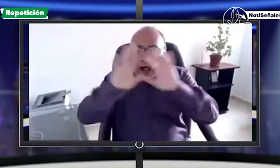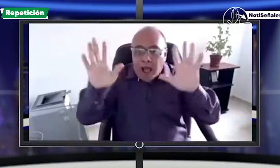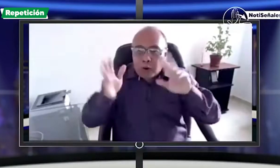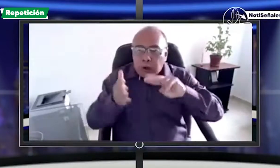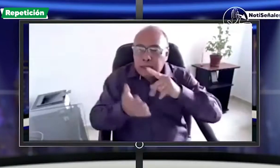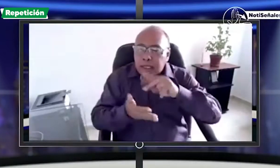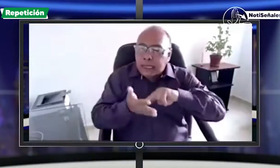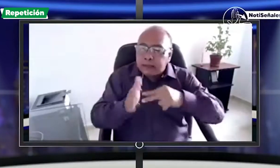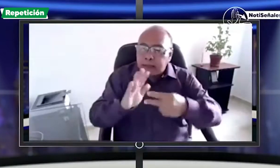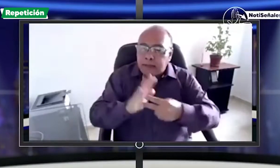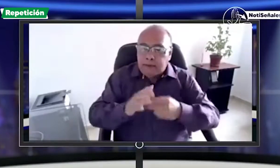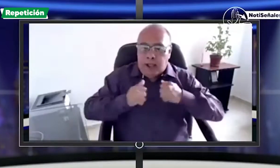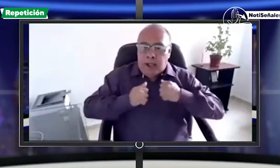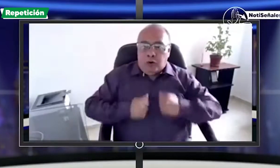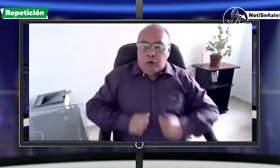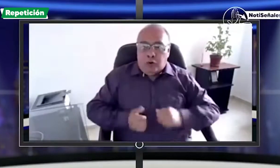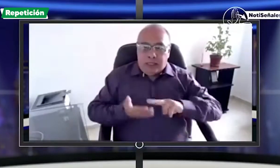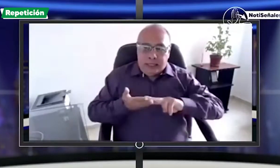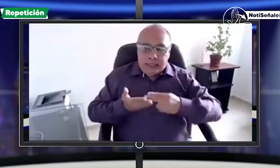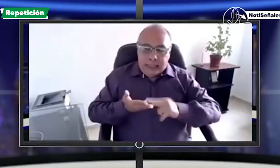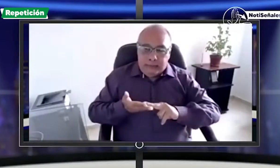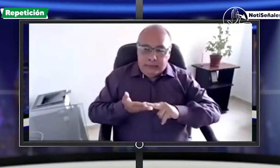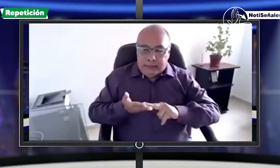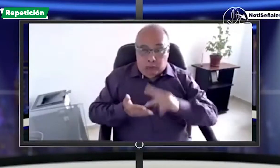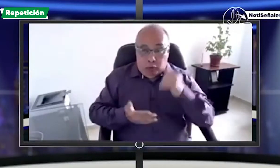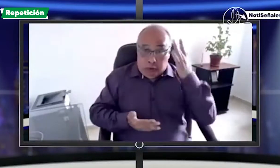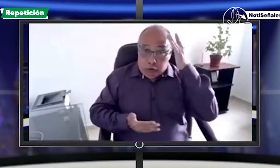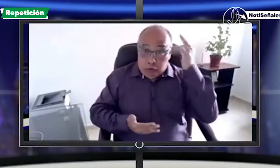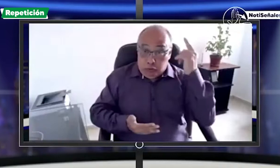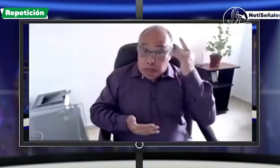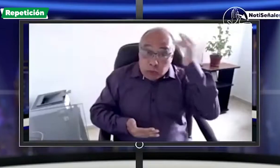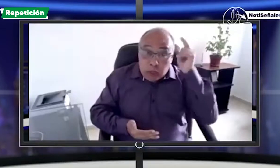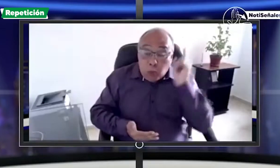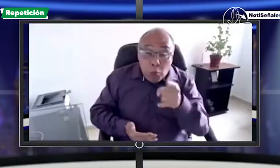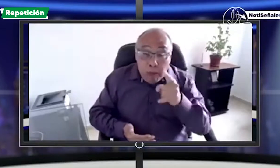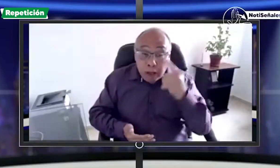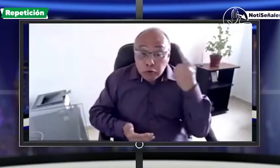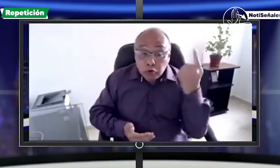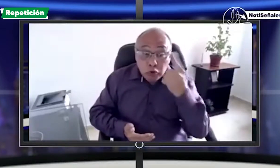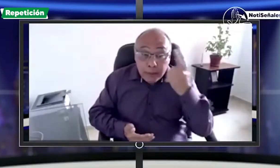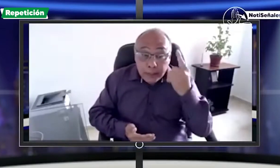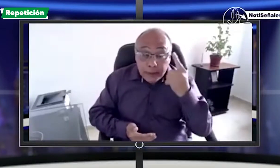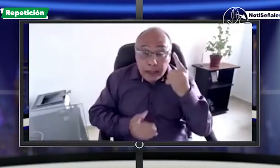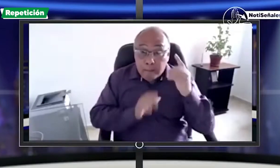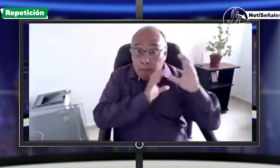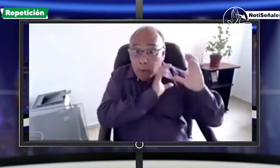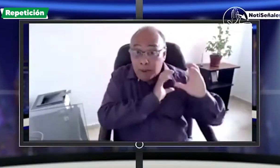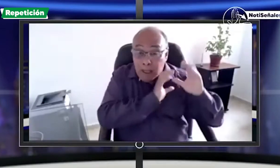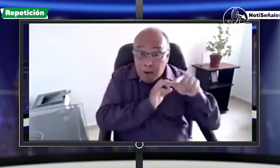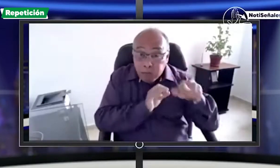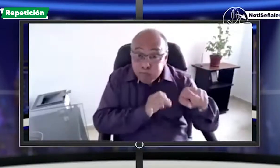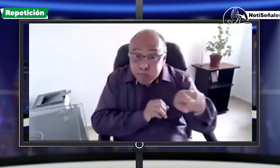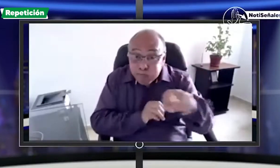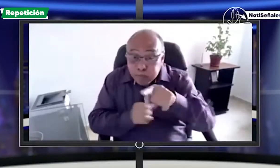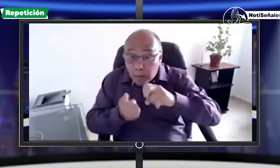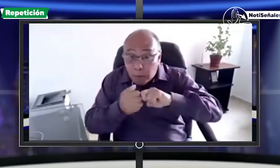importante es que la comunidad sorda en general pueda tener claro cuál es el rol del intérprete,